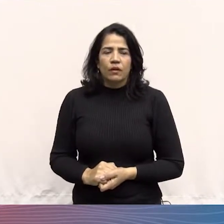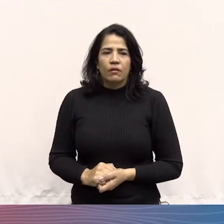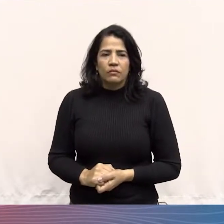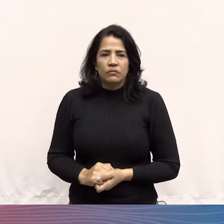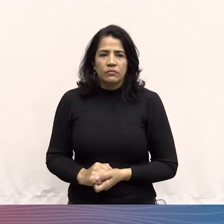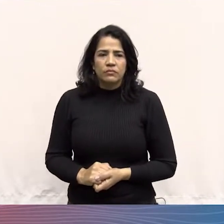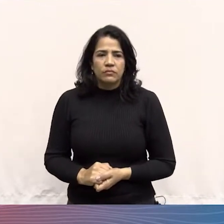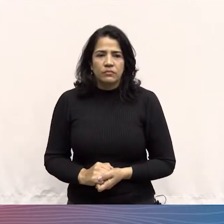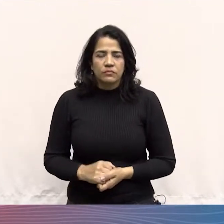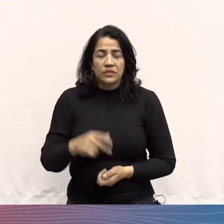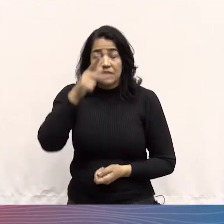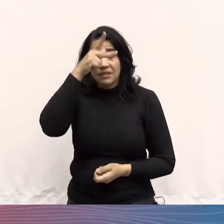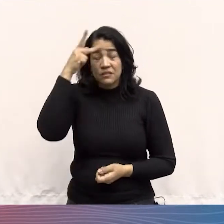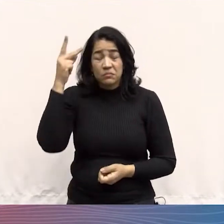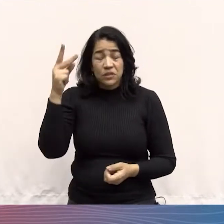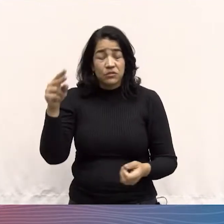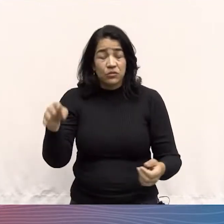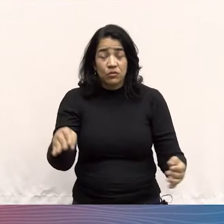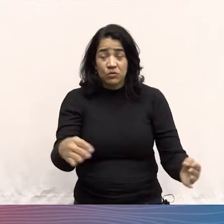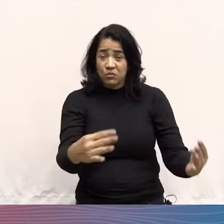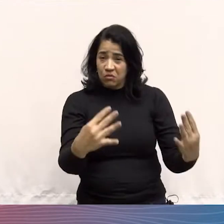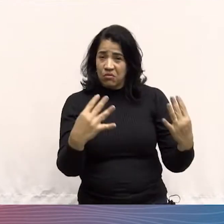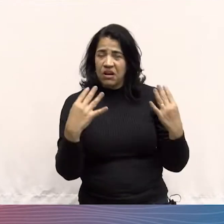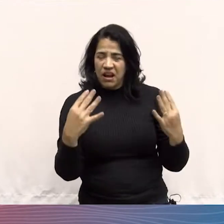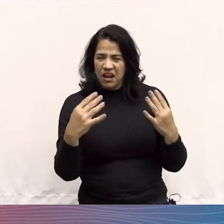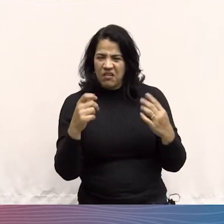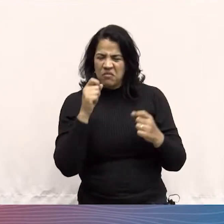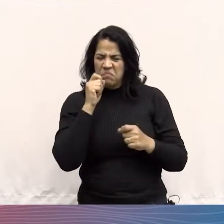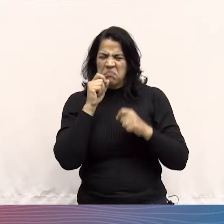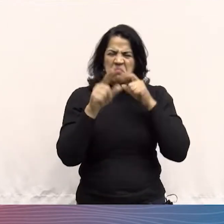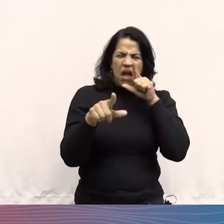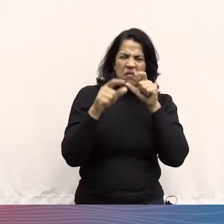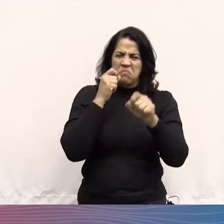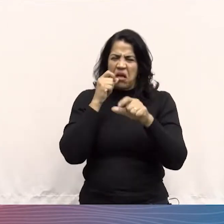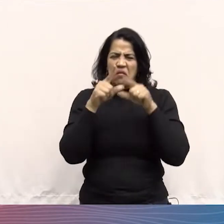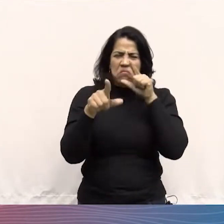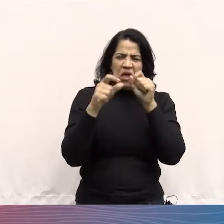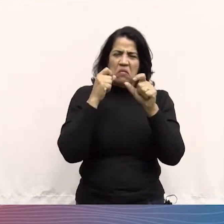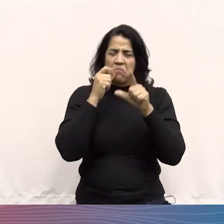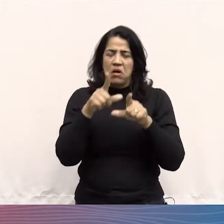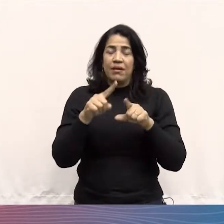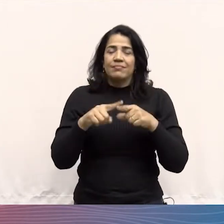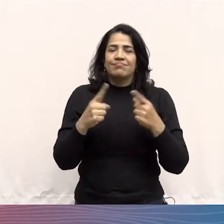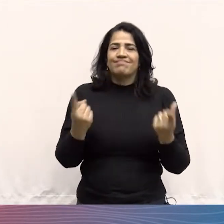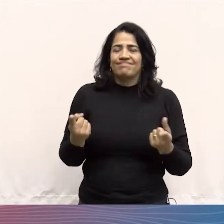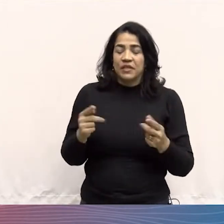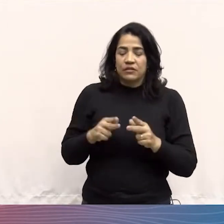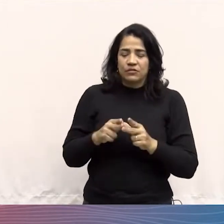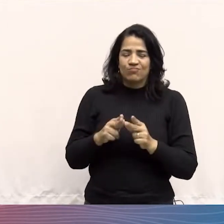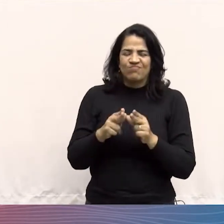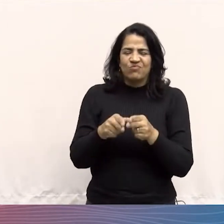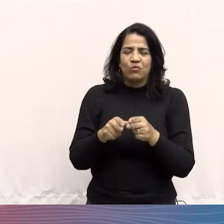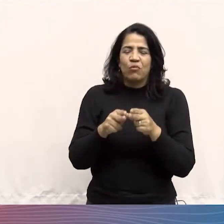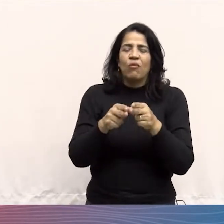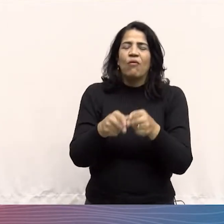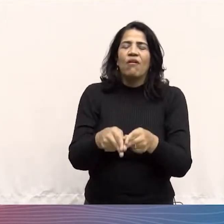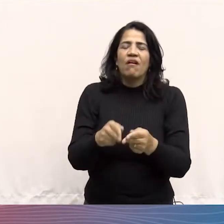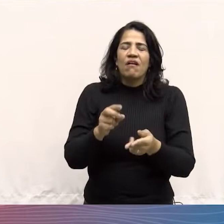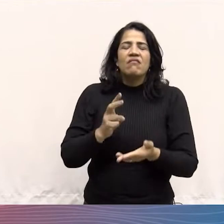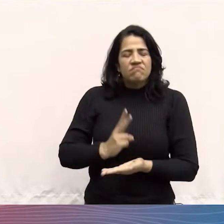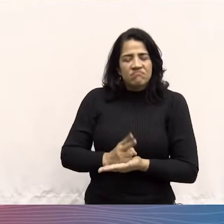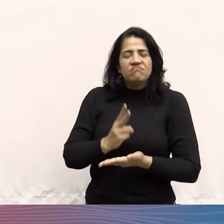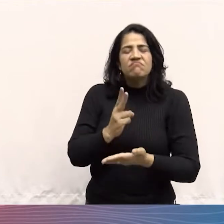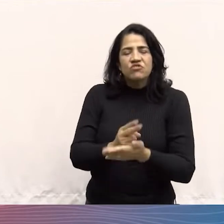né? Sabe quanto tempo levou para construir a arca? Em